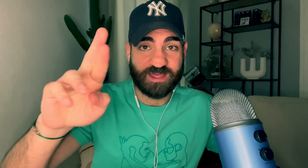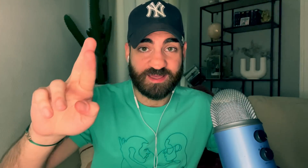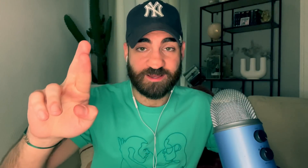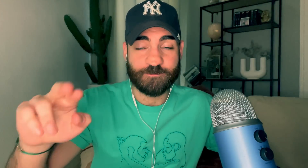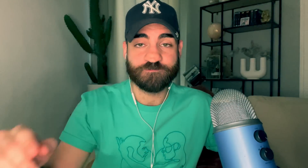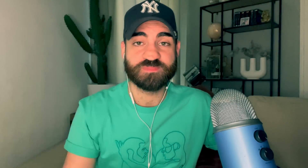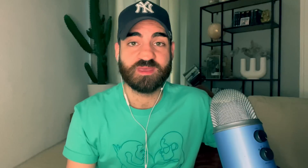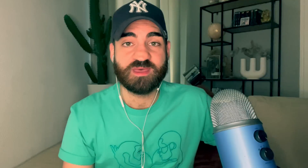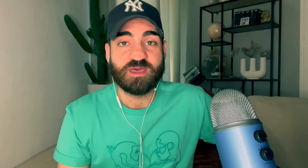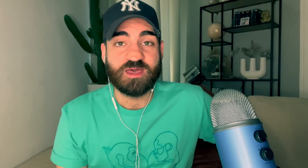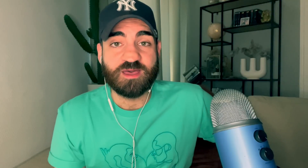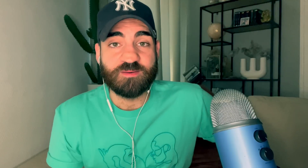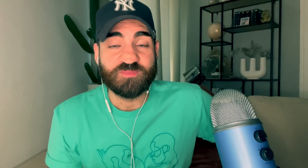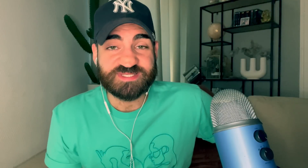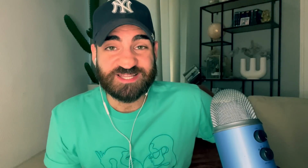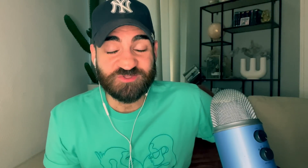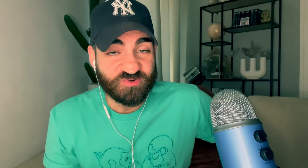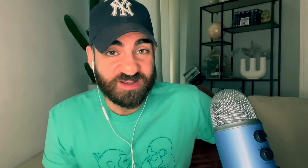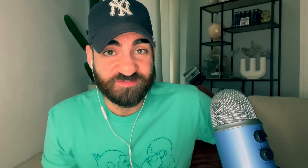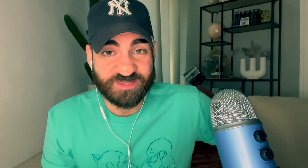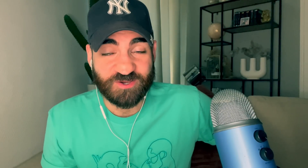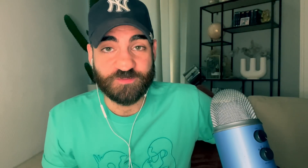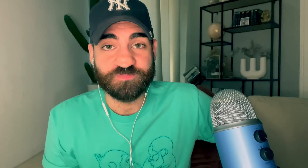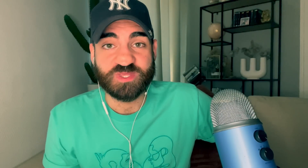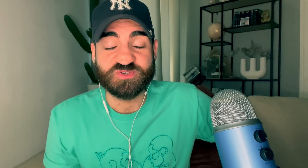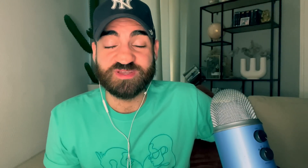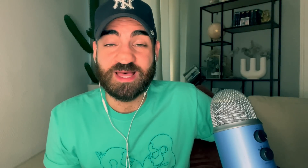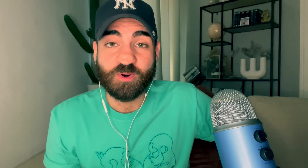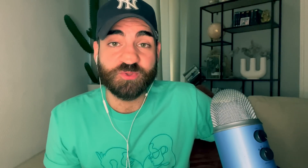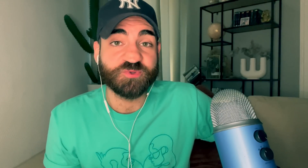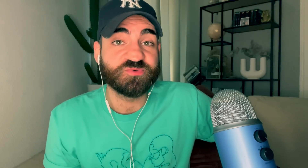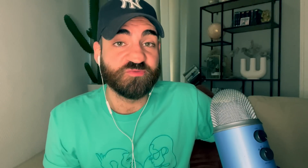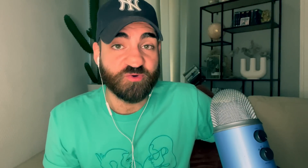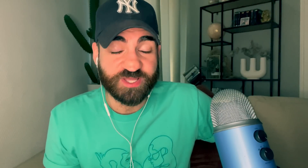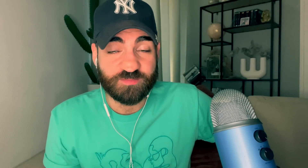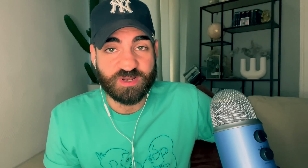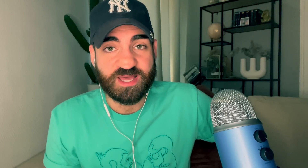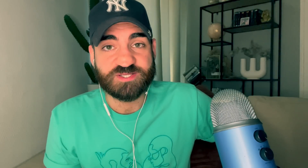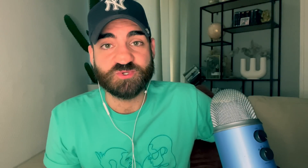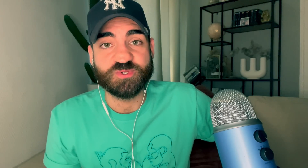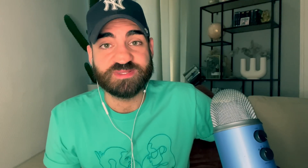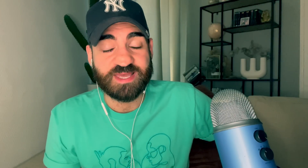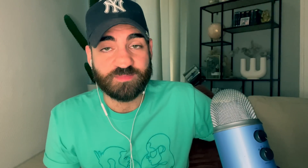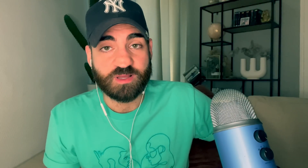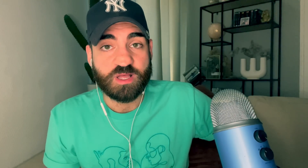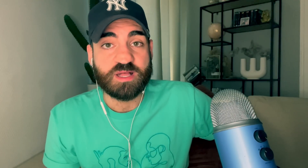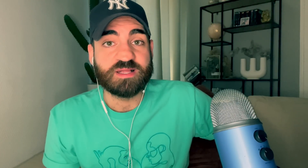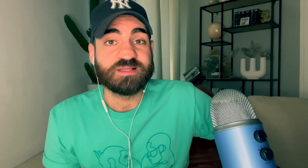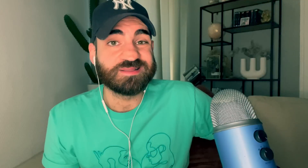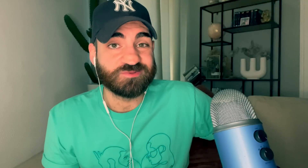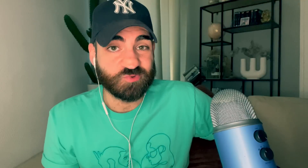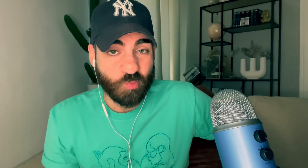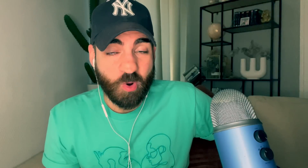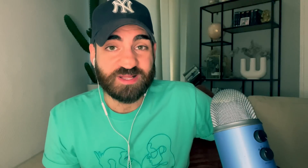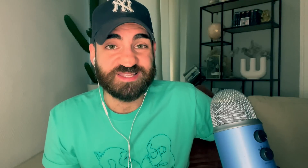ASMR. Pour cette nouvelle vidéo, je vais t'apprendre du vocabulaire sur le thème du mois des